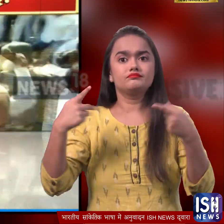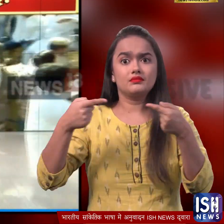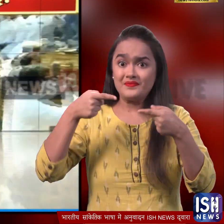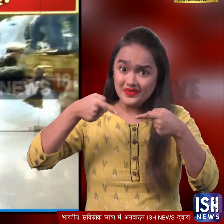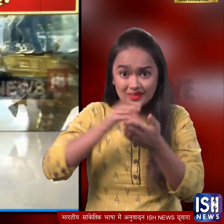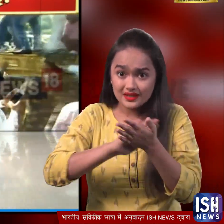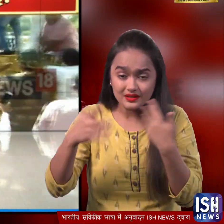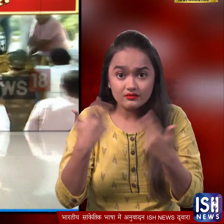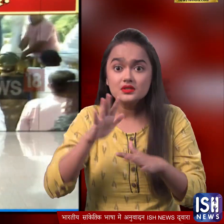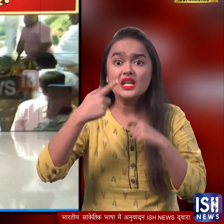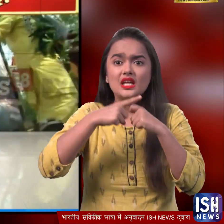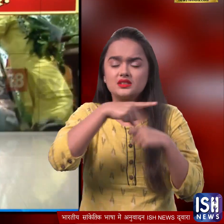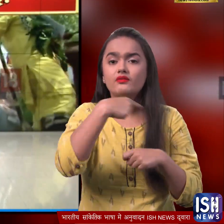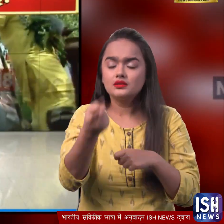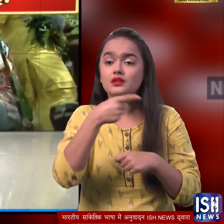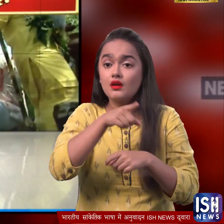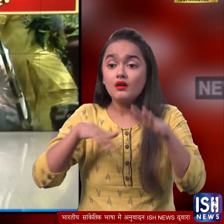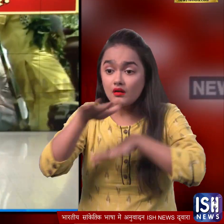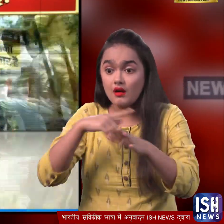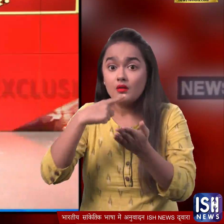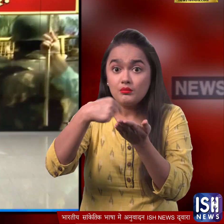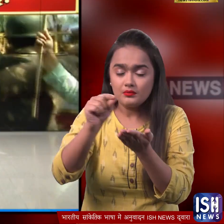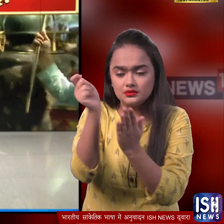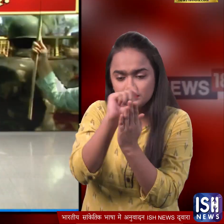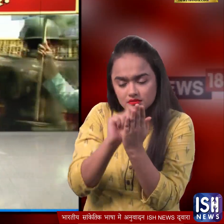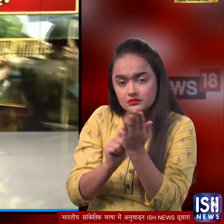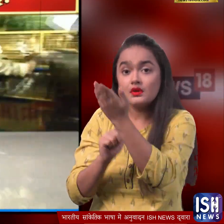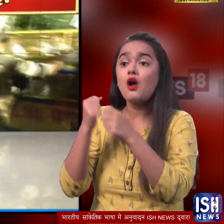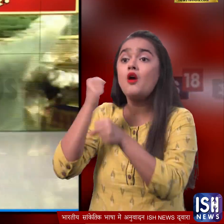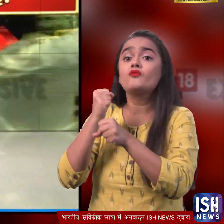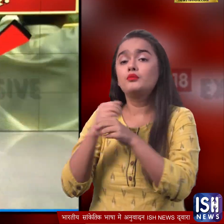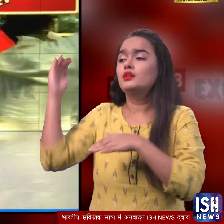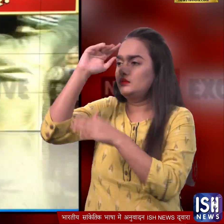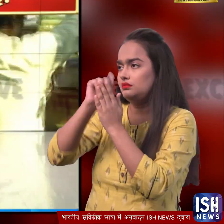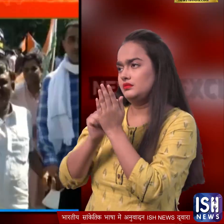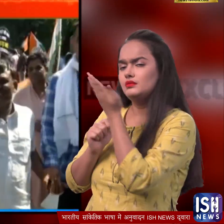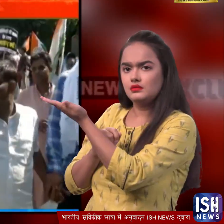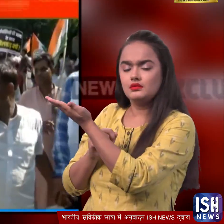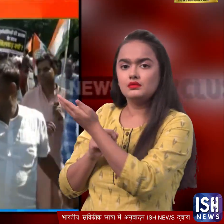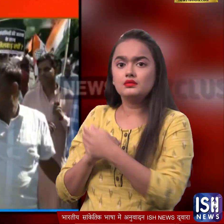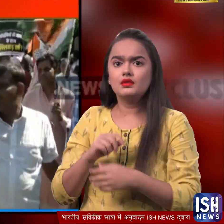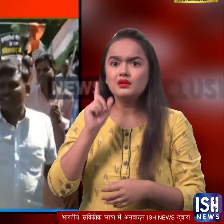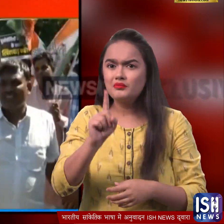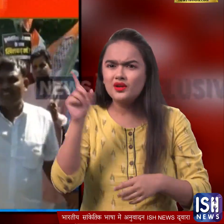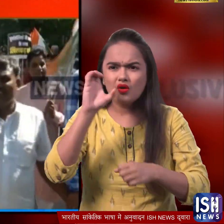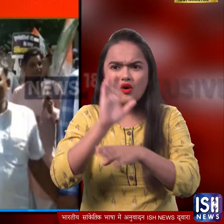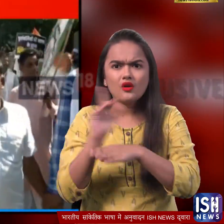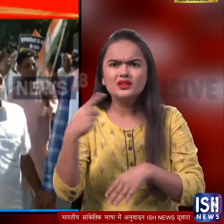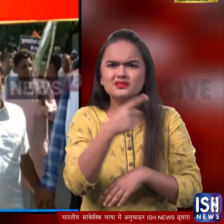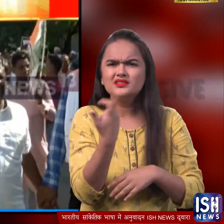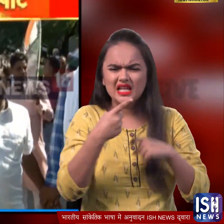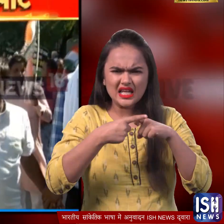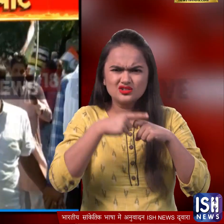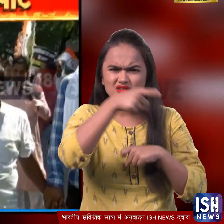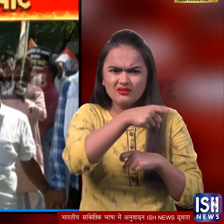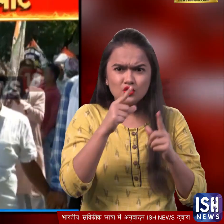हालांकि बाद में केजरीवाल ने छठ पूजा के आयोजन की अनुमति के लिए उपराज्यपाल को चिट्ठी लिख दी। लेकिन कांग्रेस को